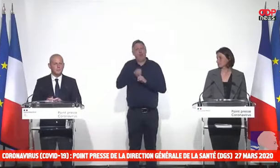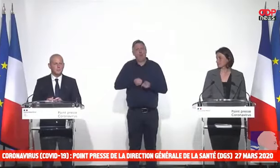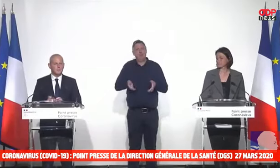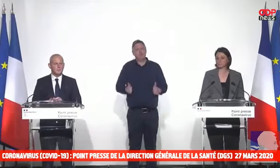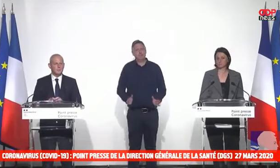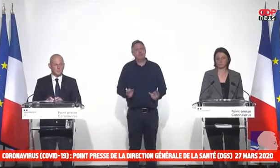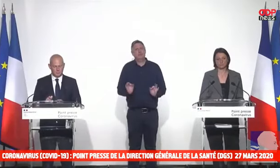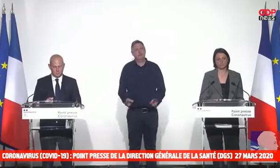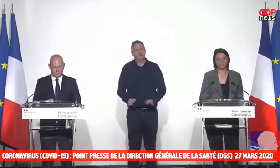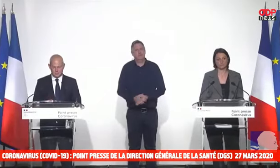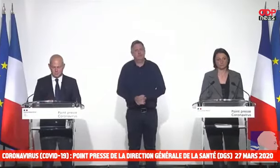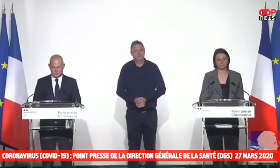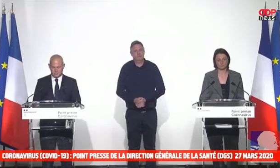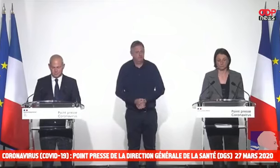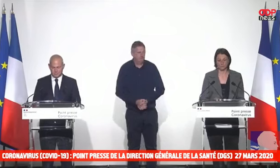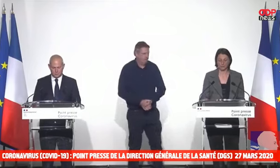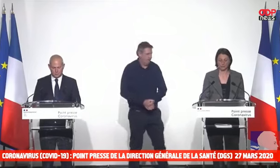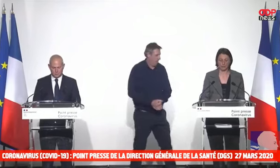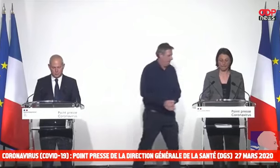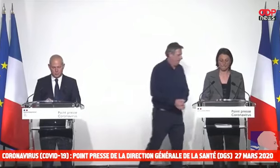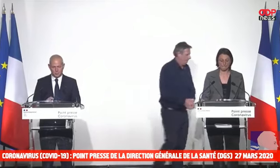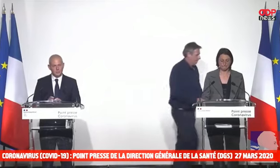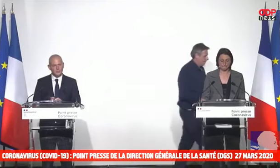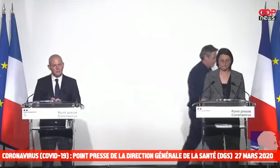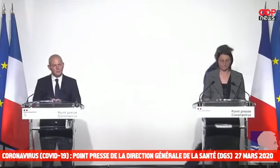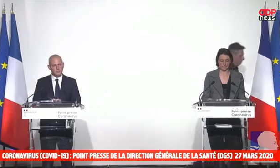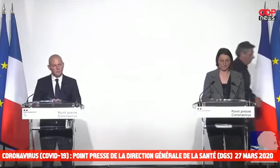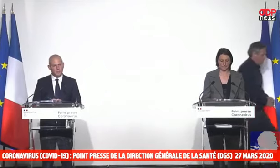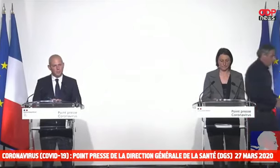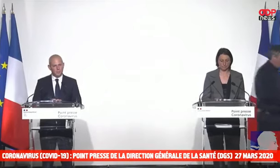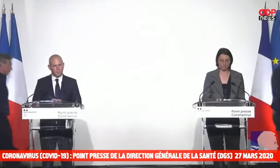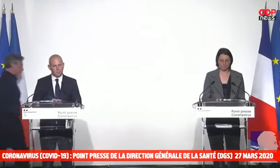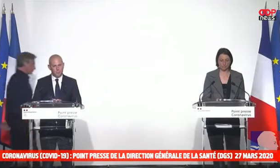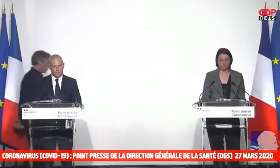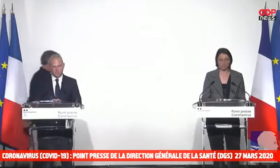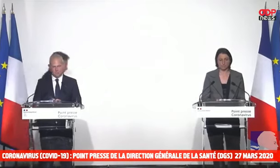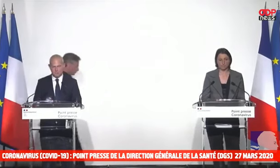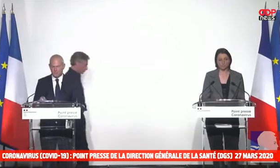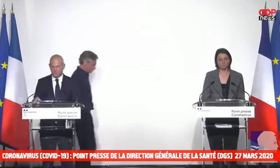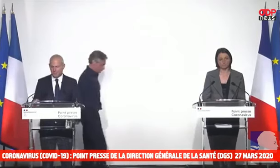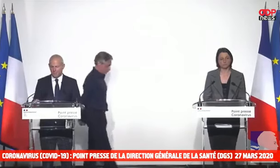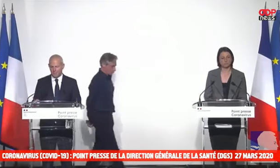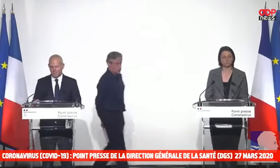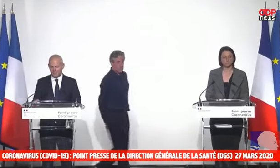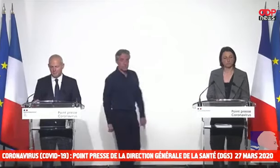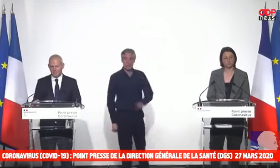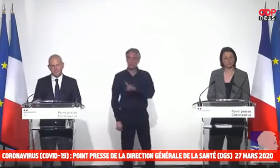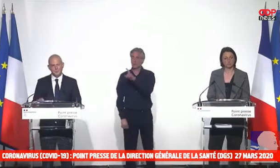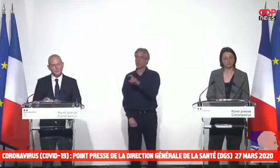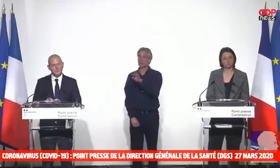Une question pour l'AFP. A-t-on une visibilité sur l'arrivée des tests kits de sérologie ?